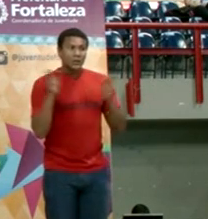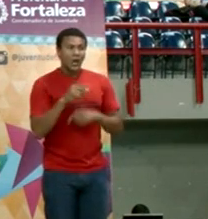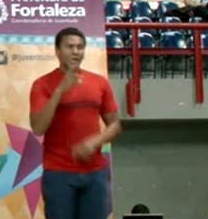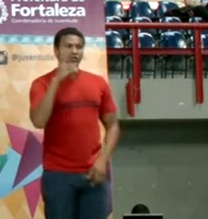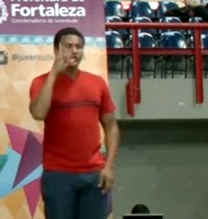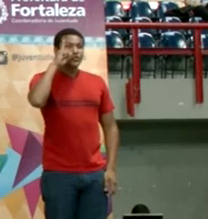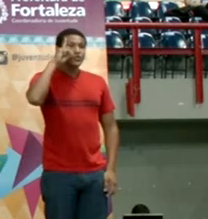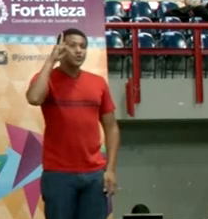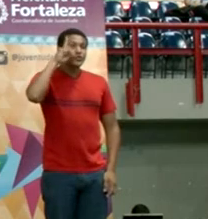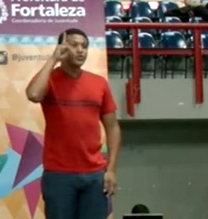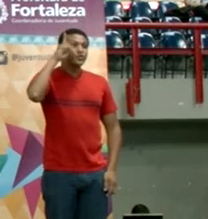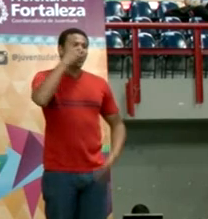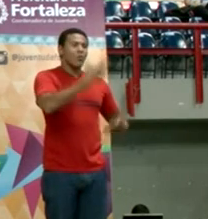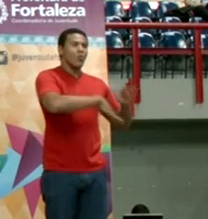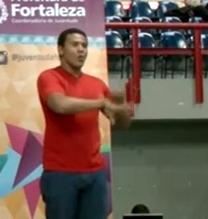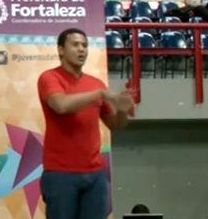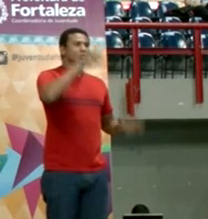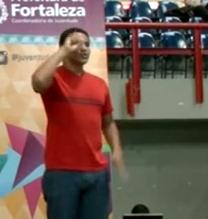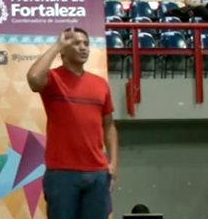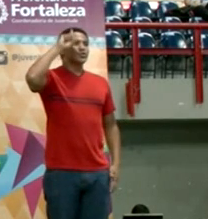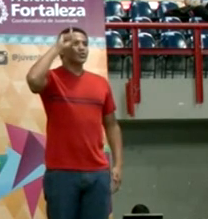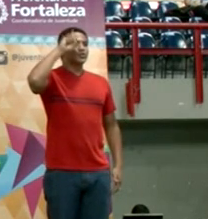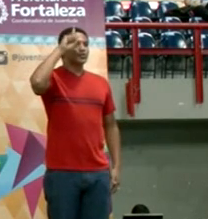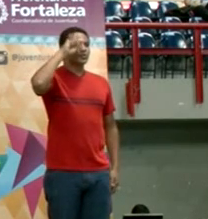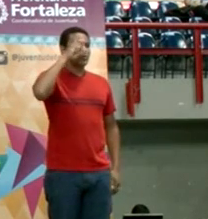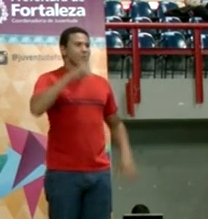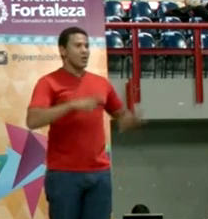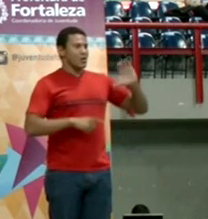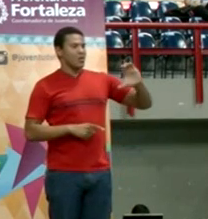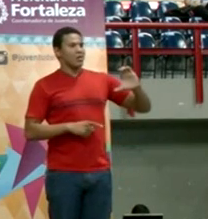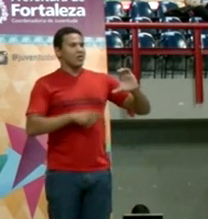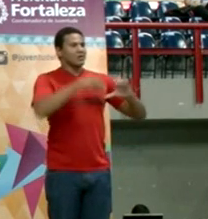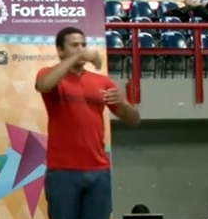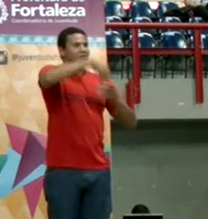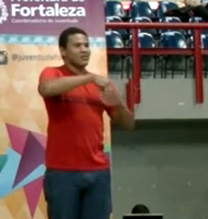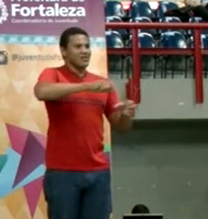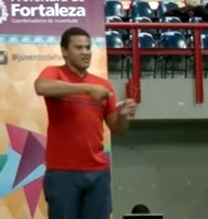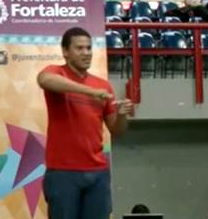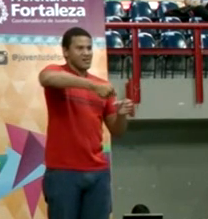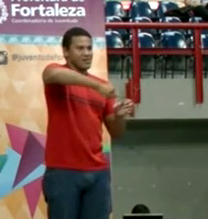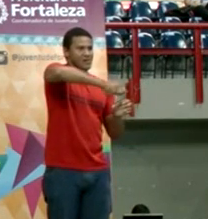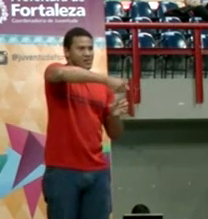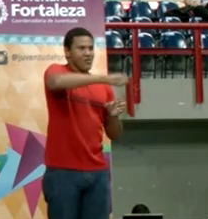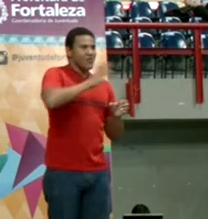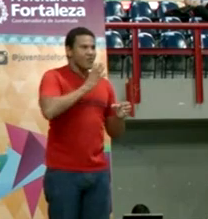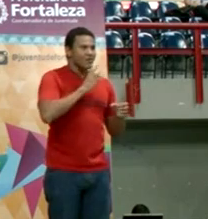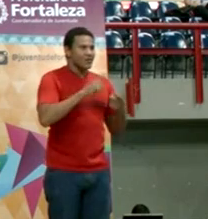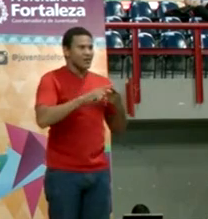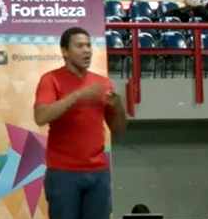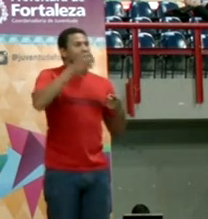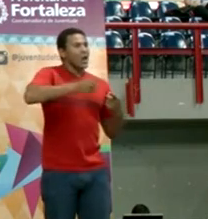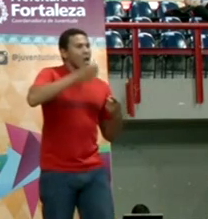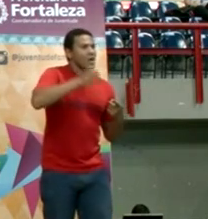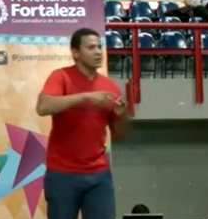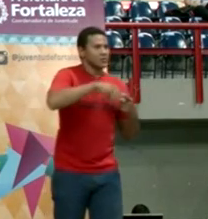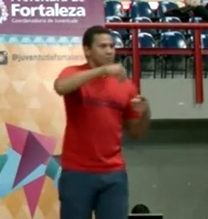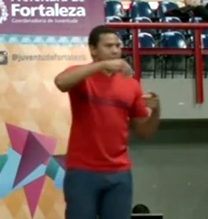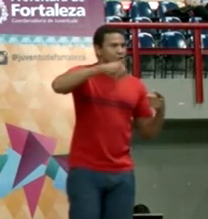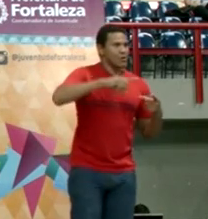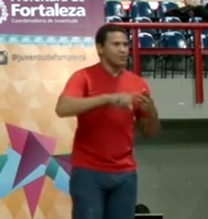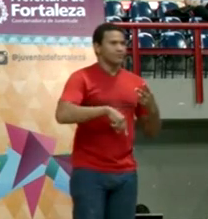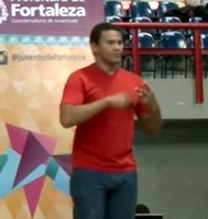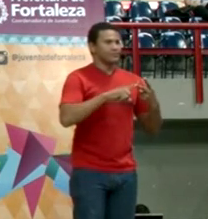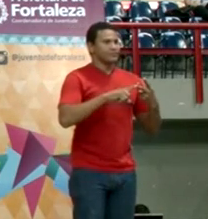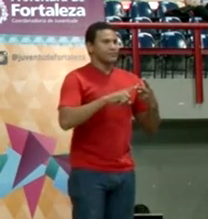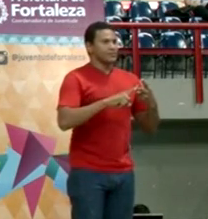dias sendo guardada. A comida enlatada. Os americanos começaram a criar leite em pó,